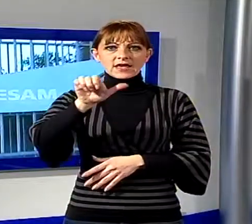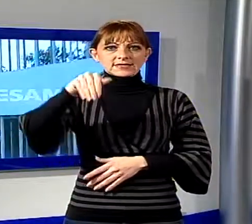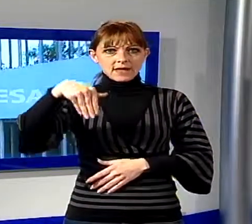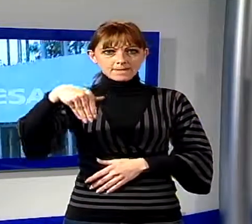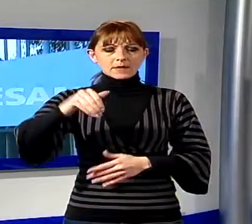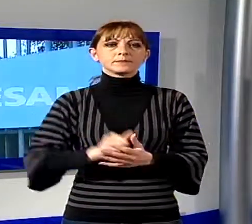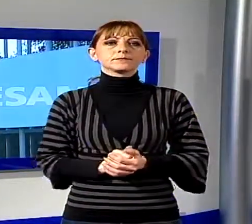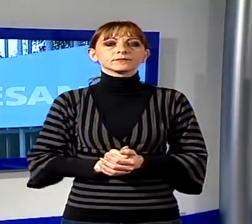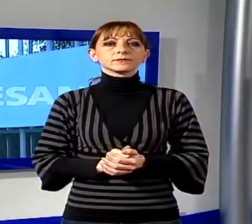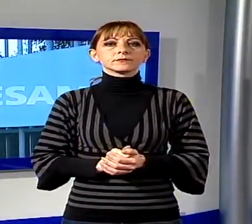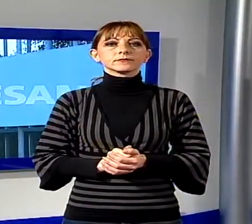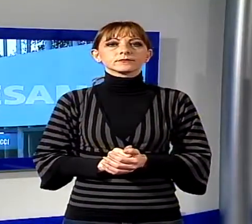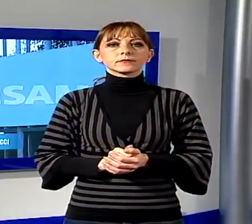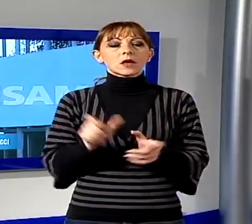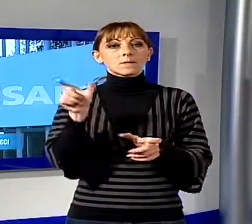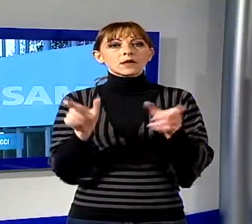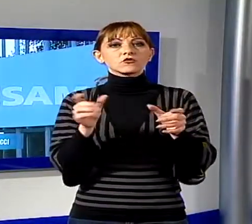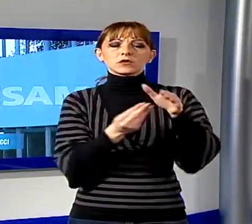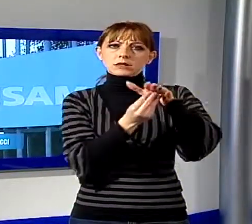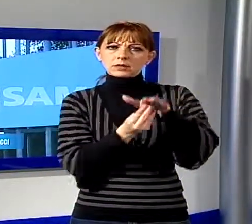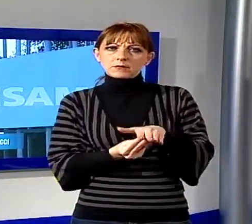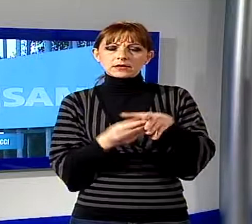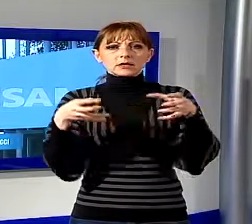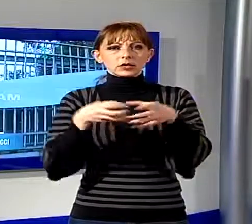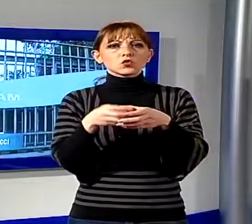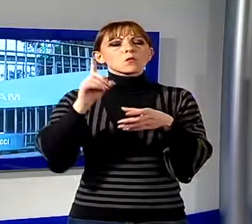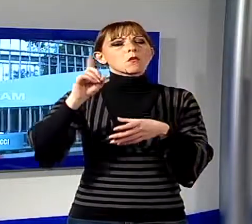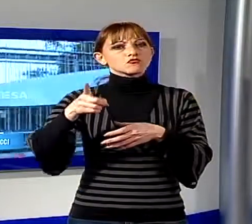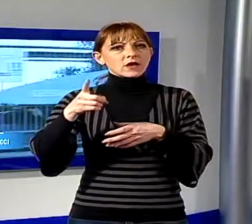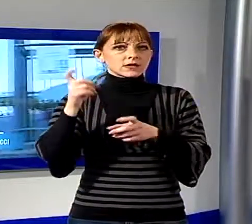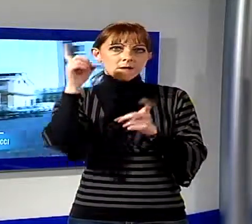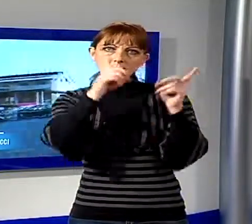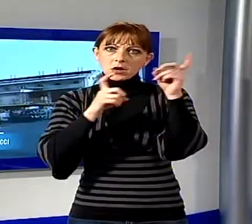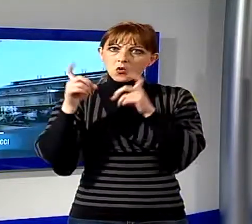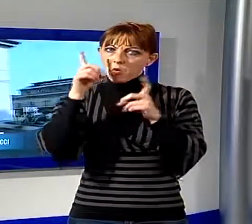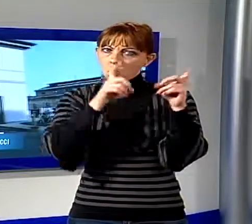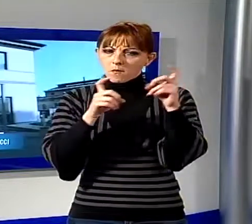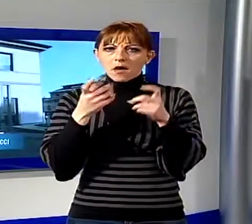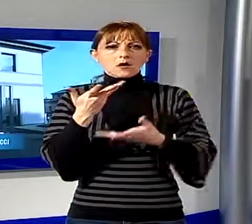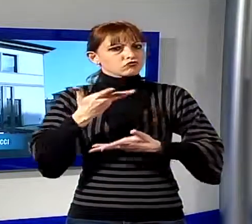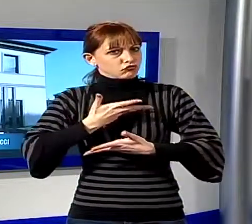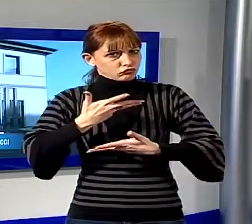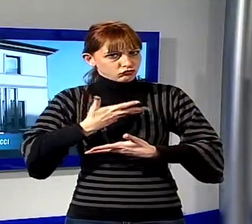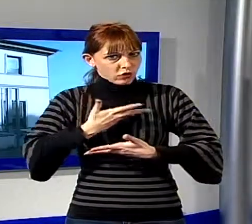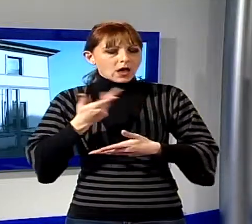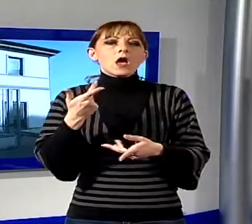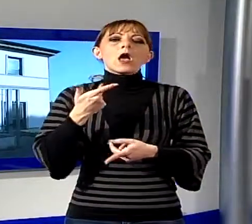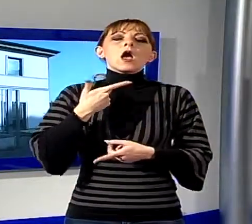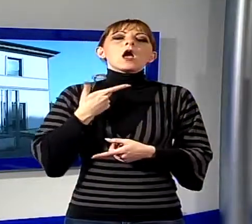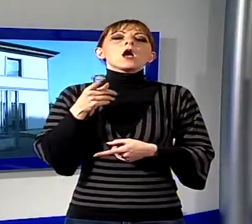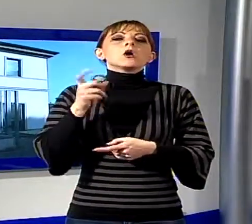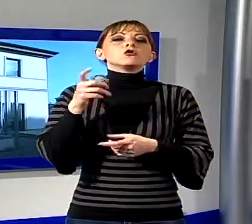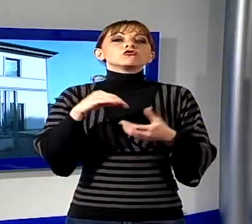Sono preoccupati e disposti a tutto i dipendenti del gruppo GESAM, la società lucchese di proprietà comunale che si occupa di gas ed